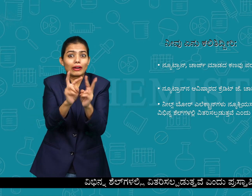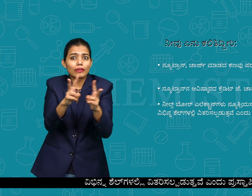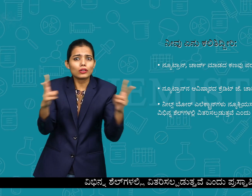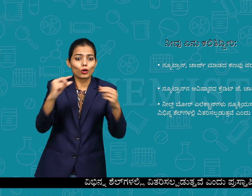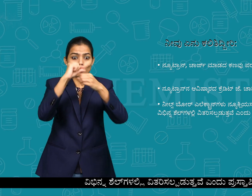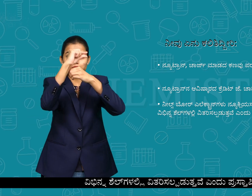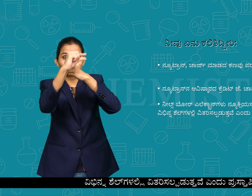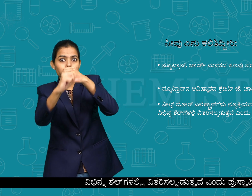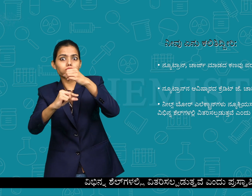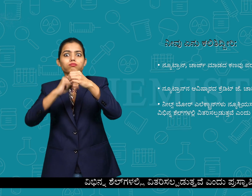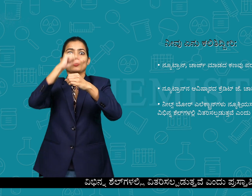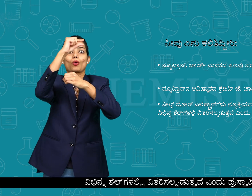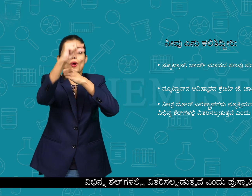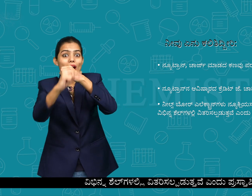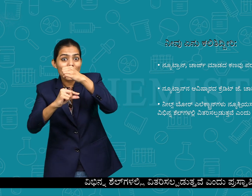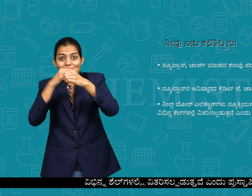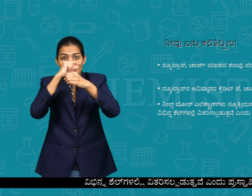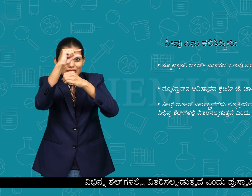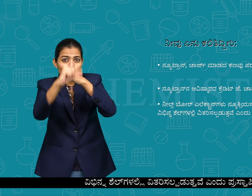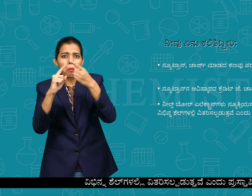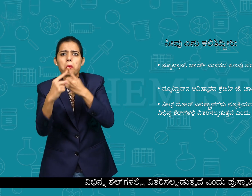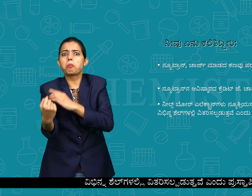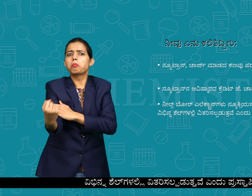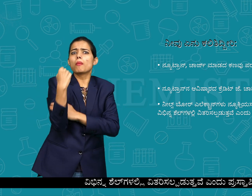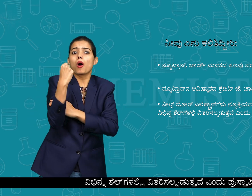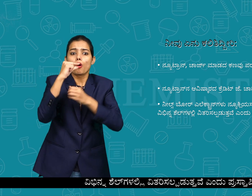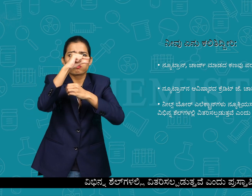ಎಂದು ಪ್ರಸ್ತಾಪಿಸಿದರು.